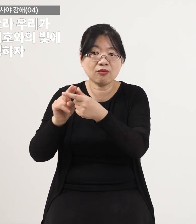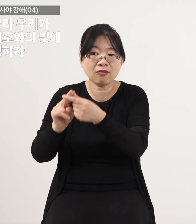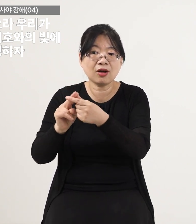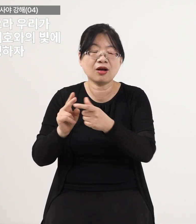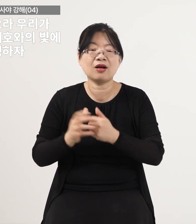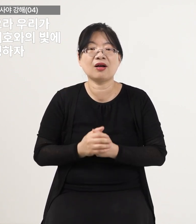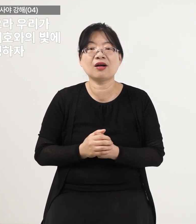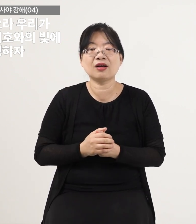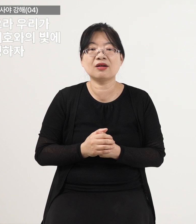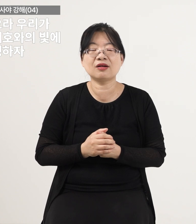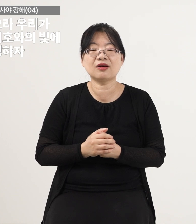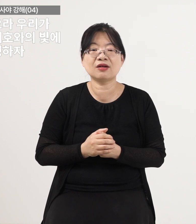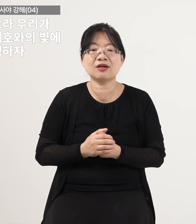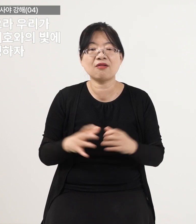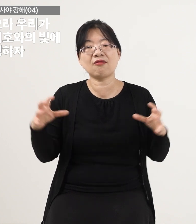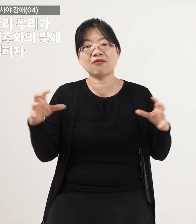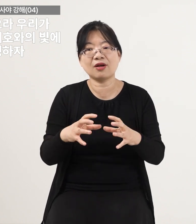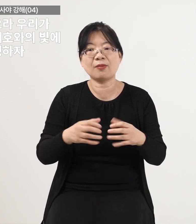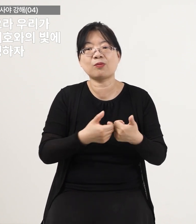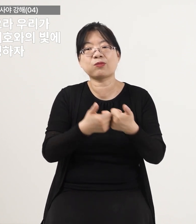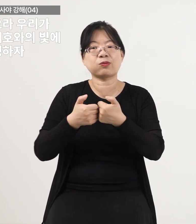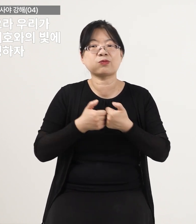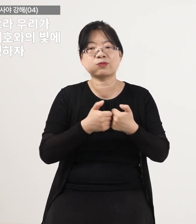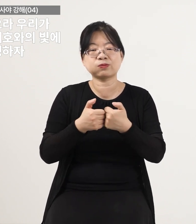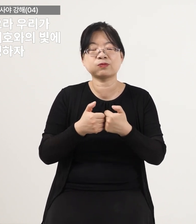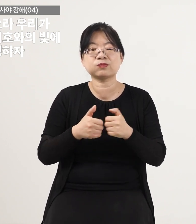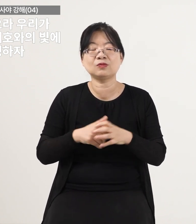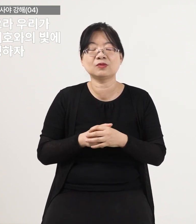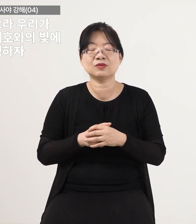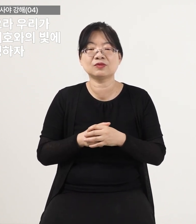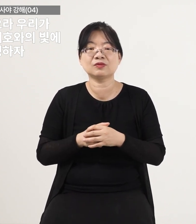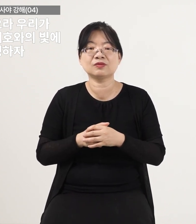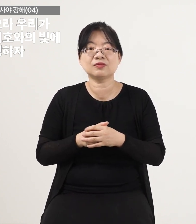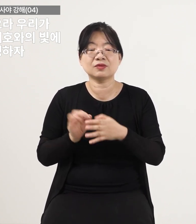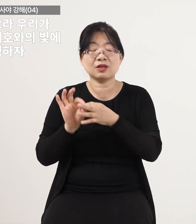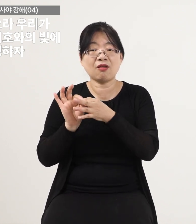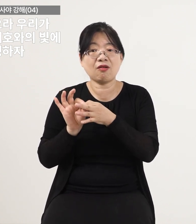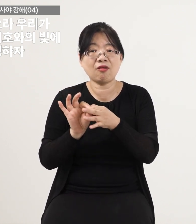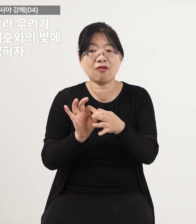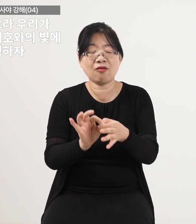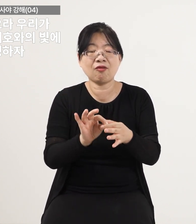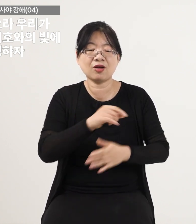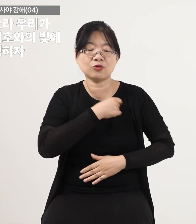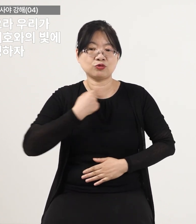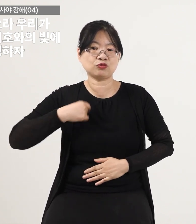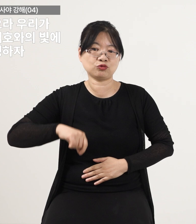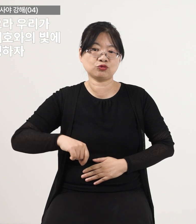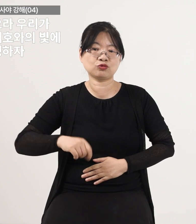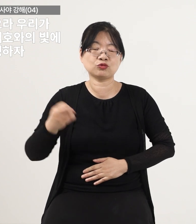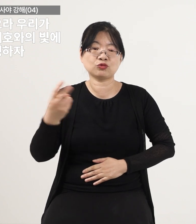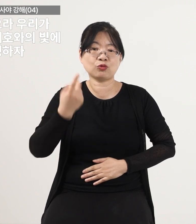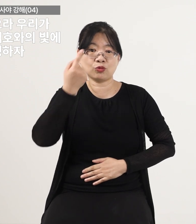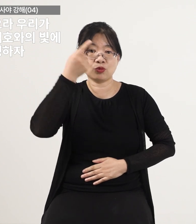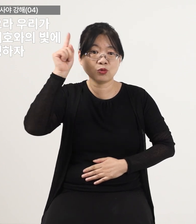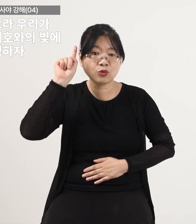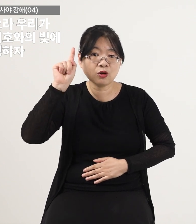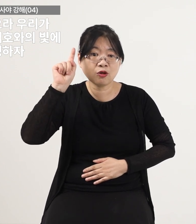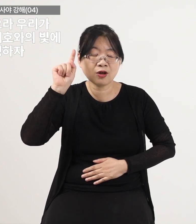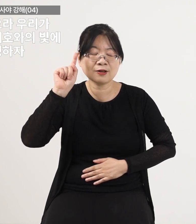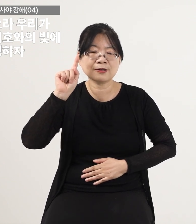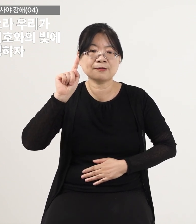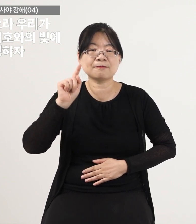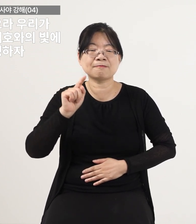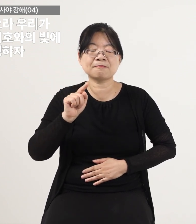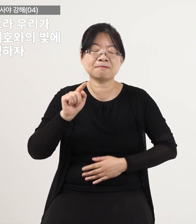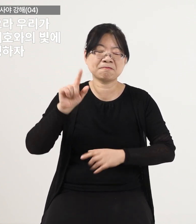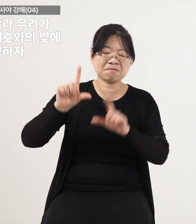동맹과 단합 회의입니다. 여기에 계속 지금 중국 그리고 러시아가